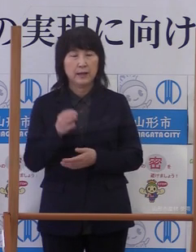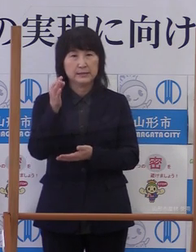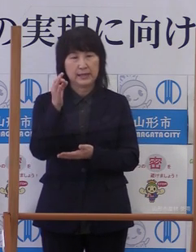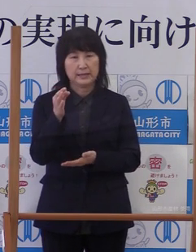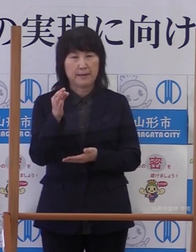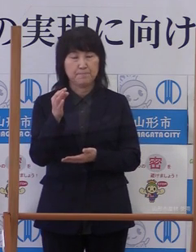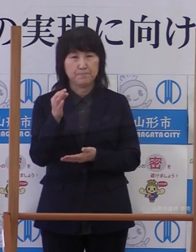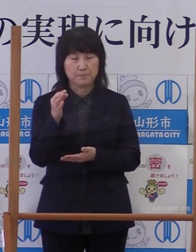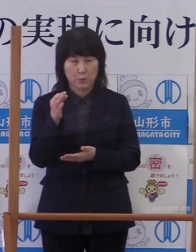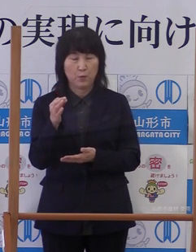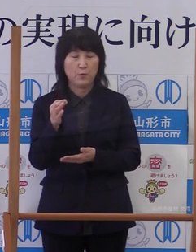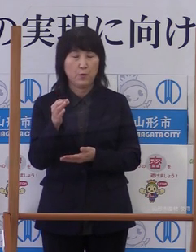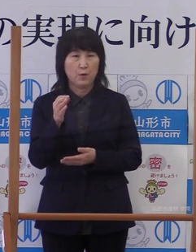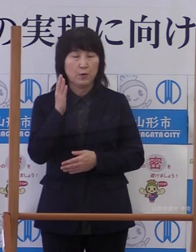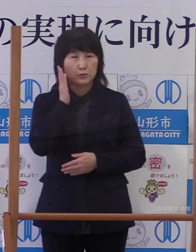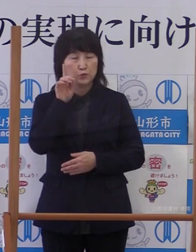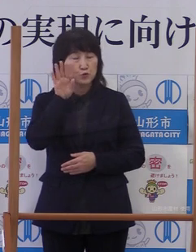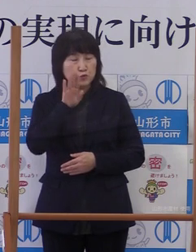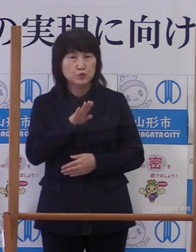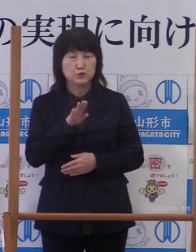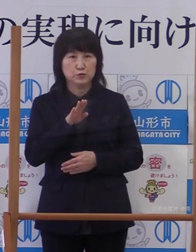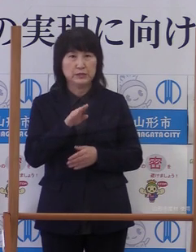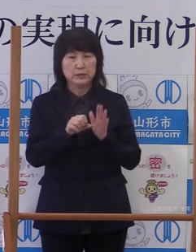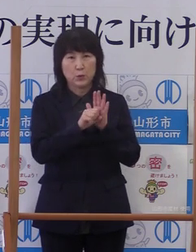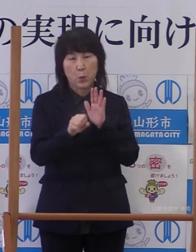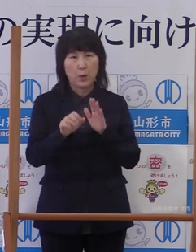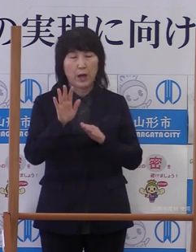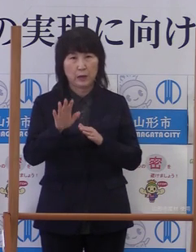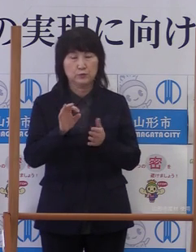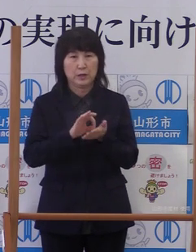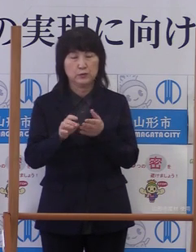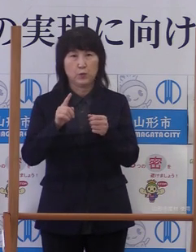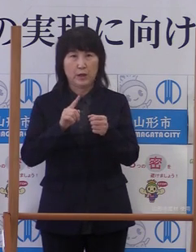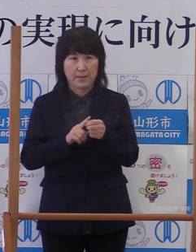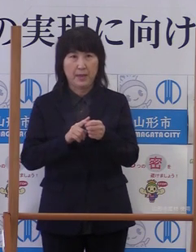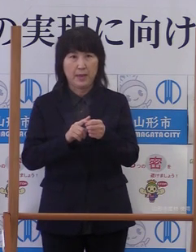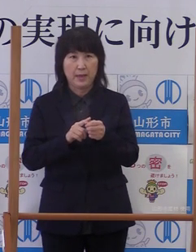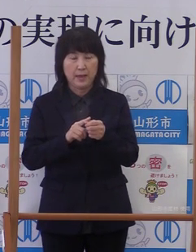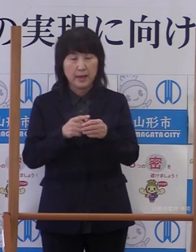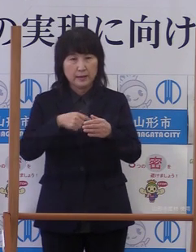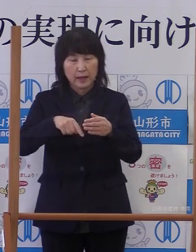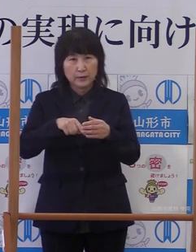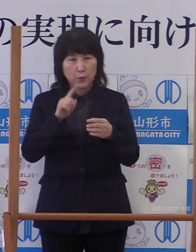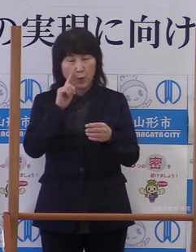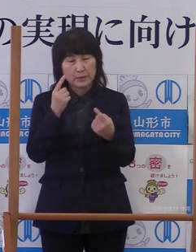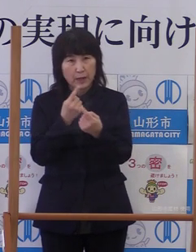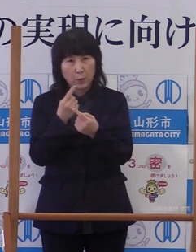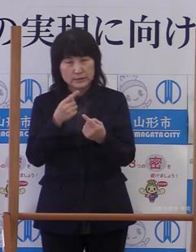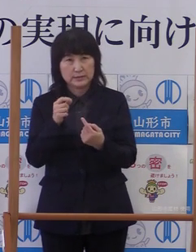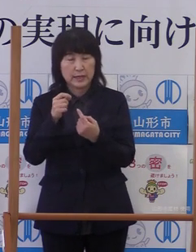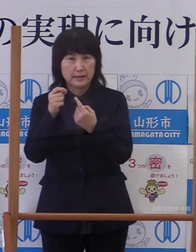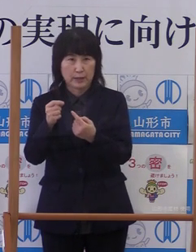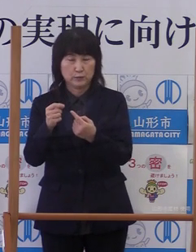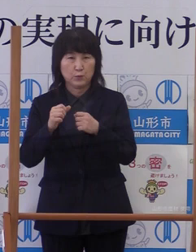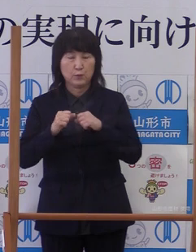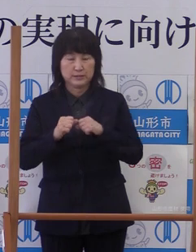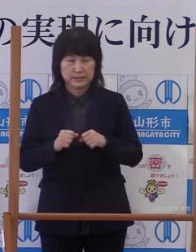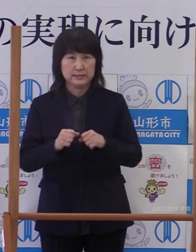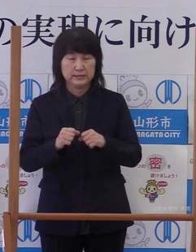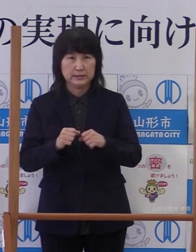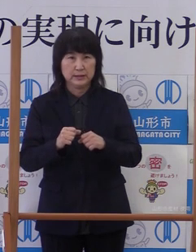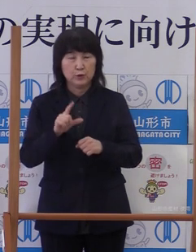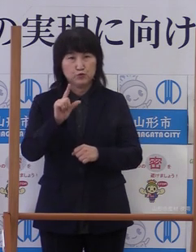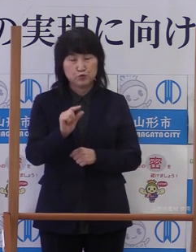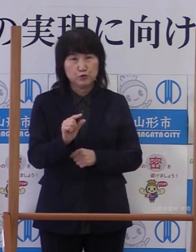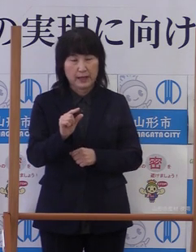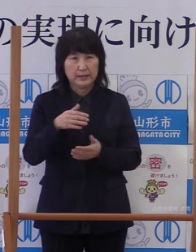源を効率的かつ効果的に活用するため、事業の見直しによる選択と集中を図り、最小の経